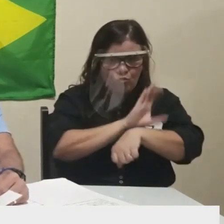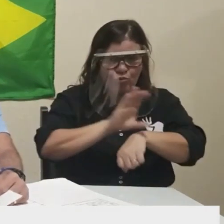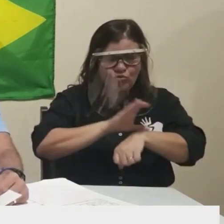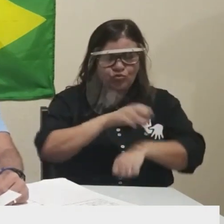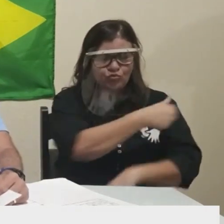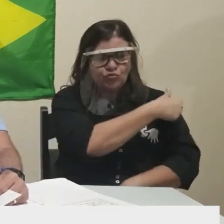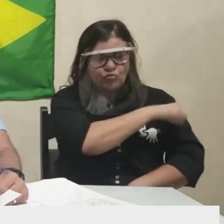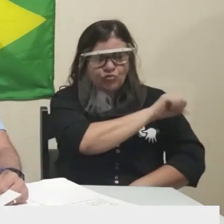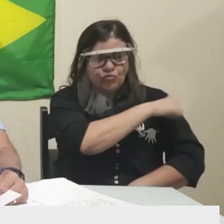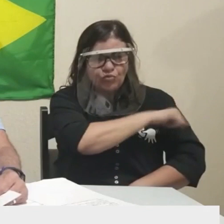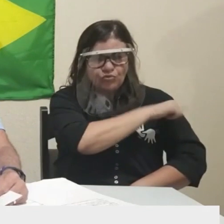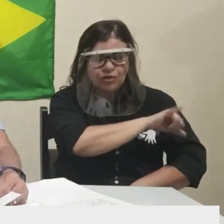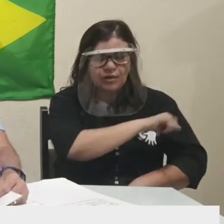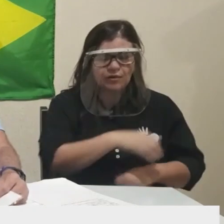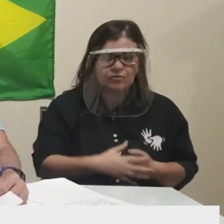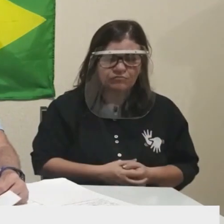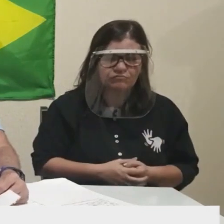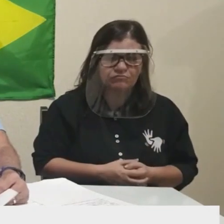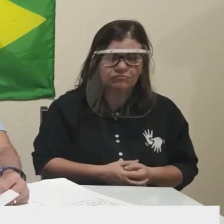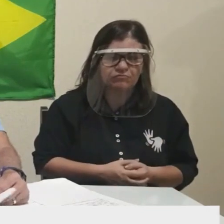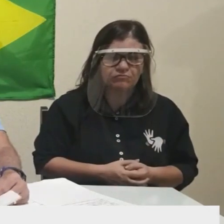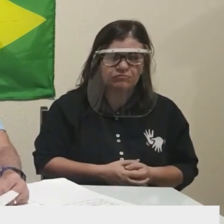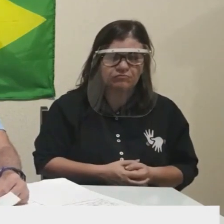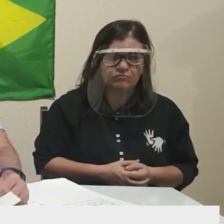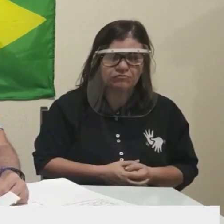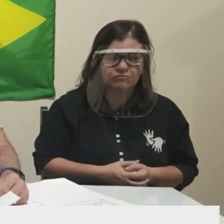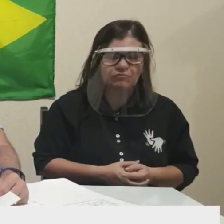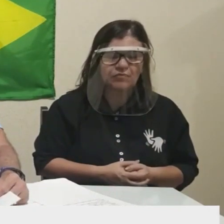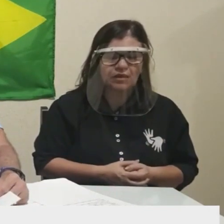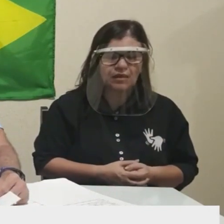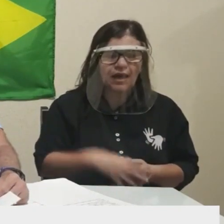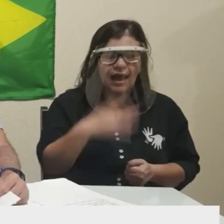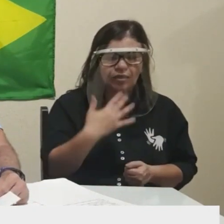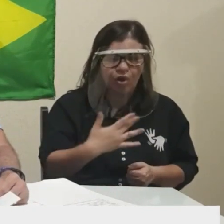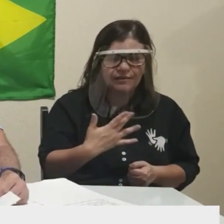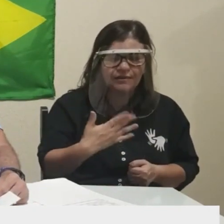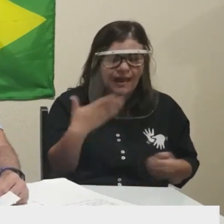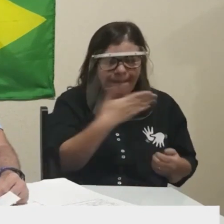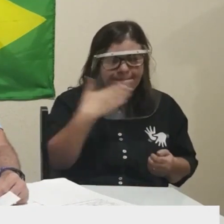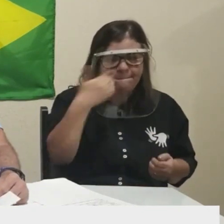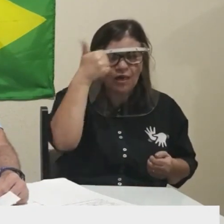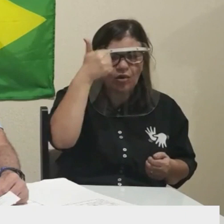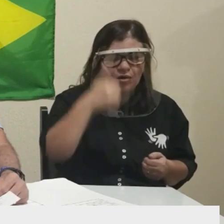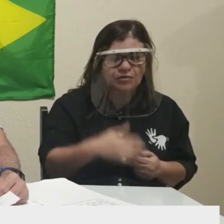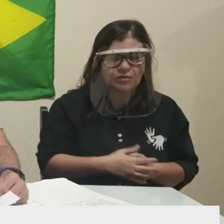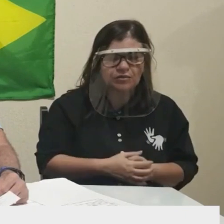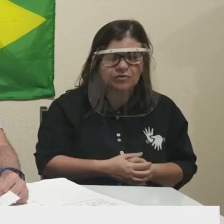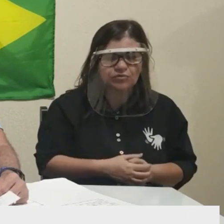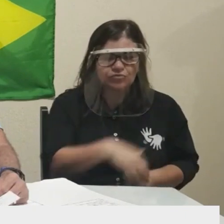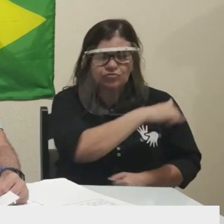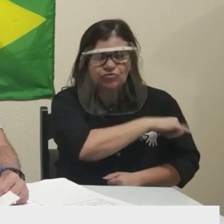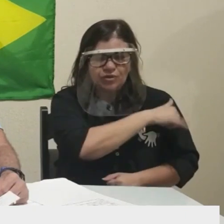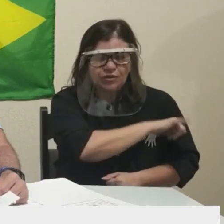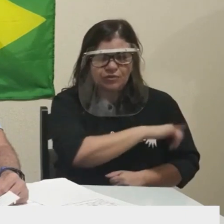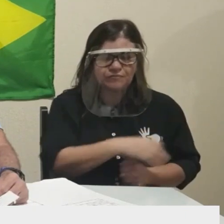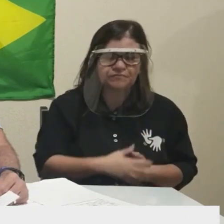na Câmara dos Deputados. Melhor média da história do Instituto Militar de Engenharia, capitão Tarcísio. Tarcísio